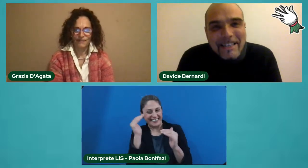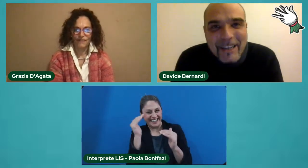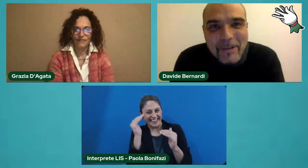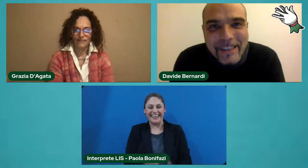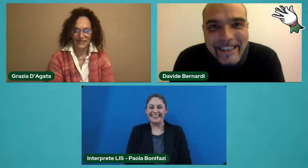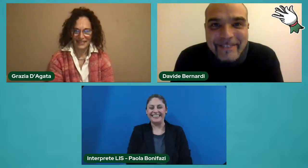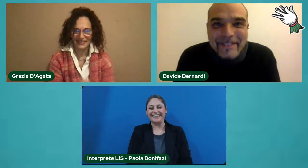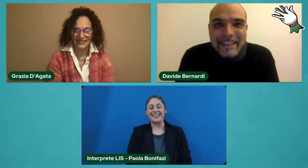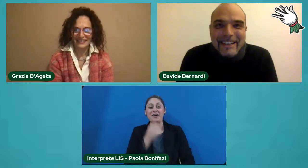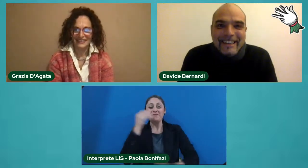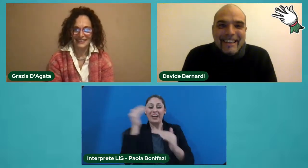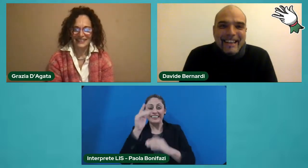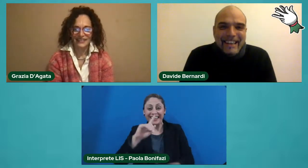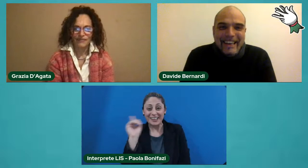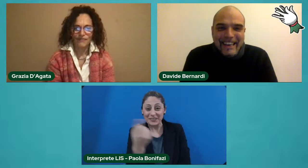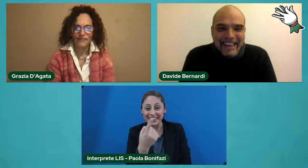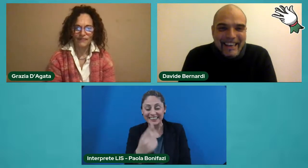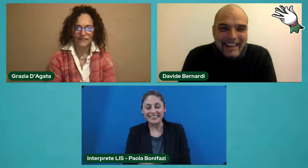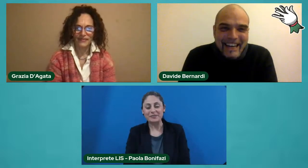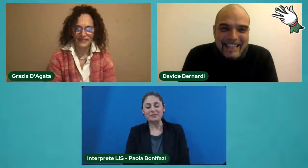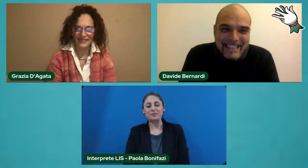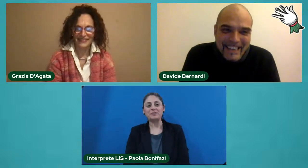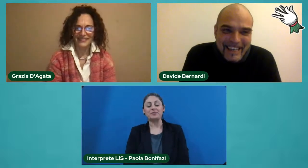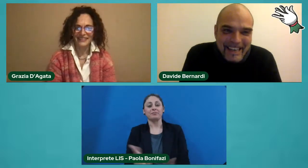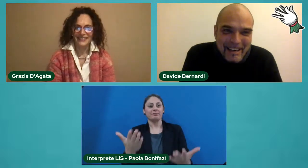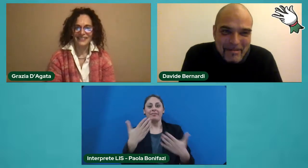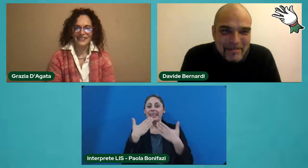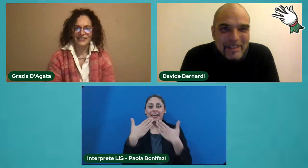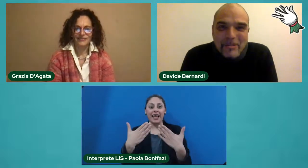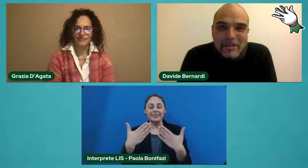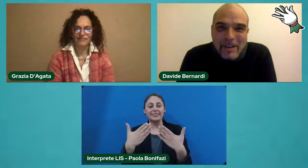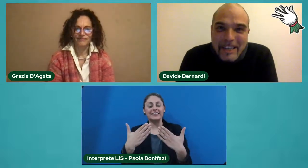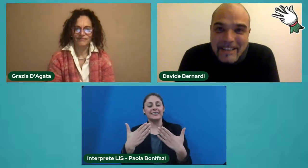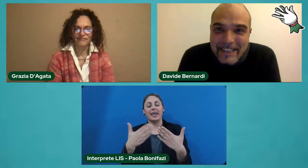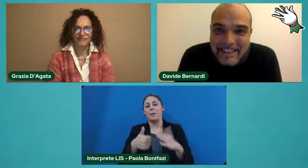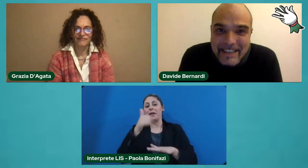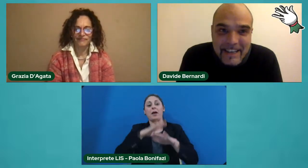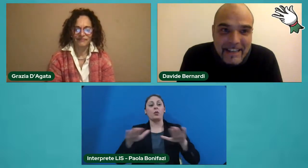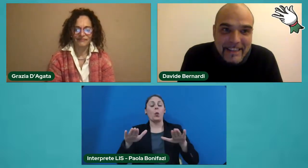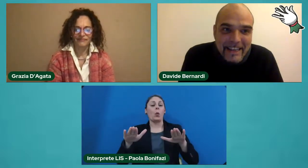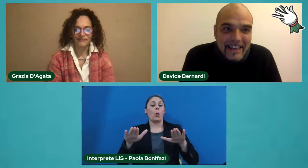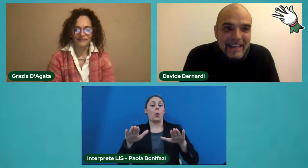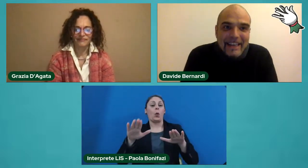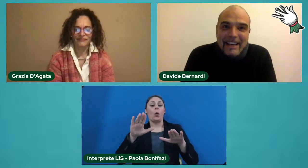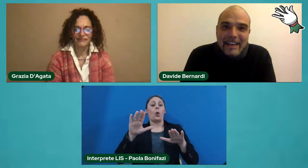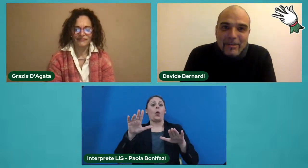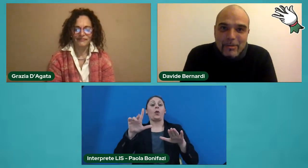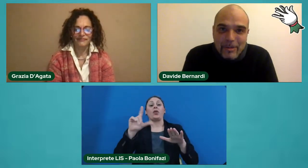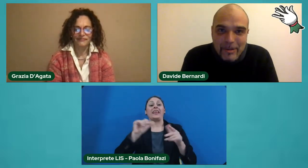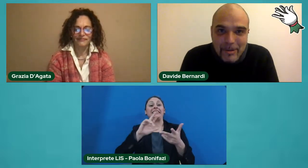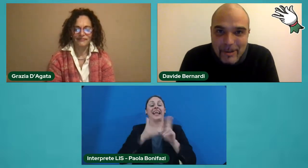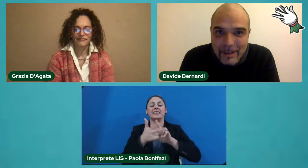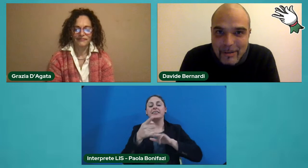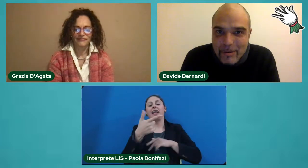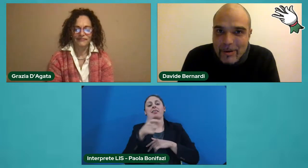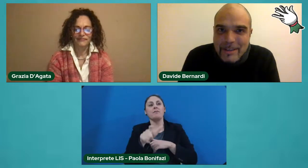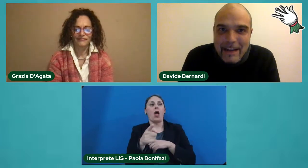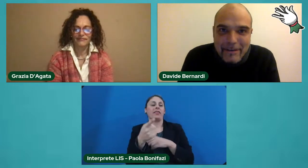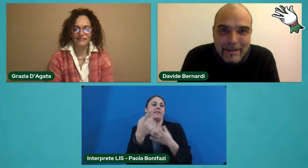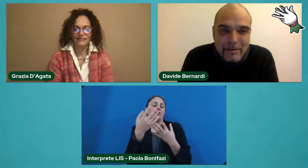Buonasera a tutti e grazie prima di tutto all'Istre 60 e a tutto lo staff, insomma,